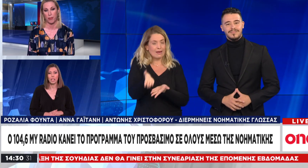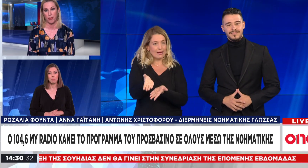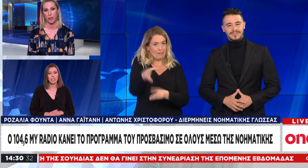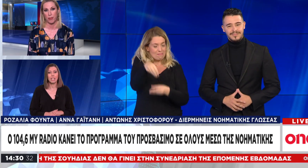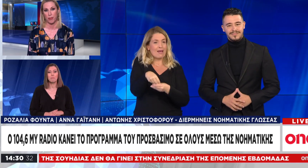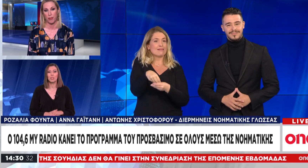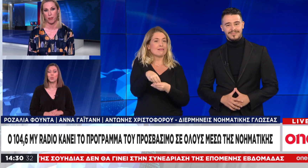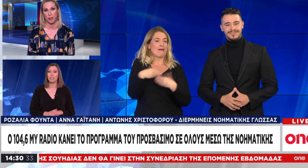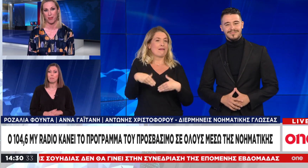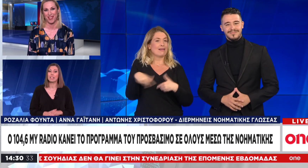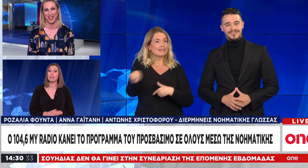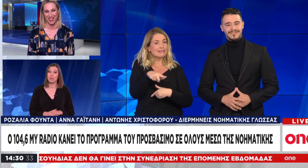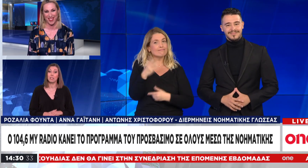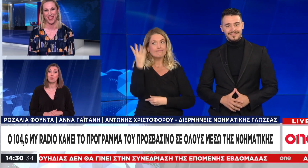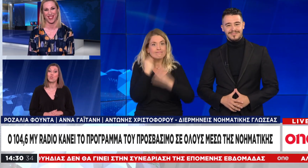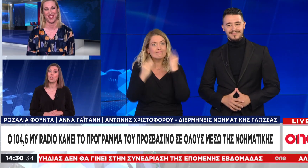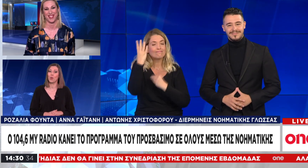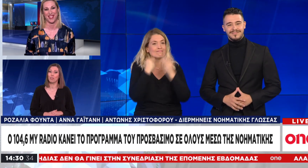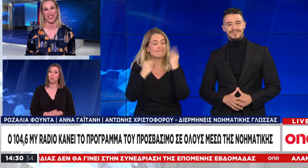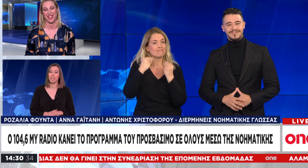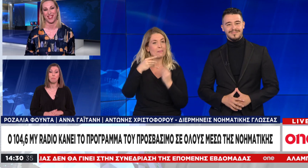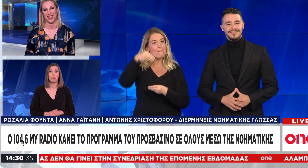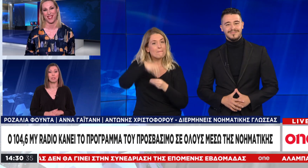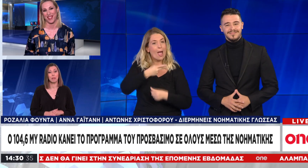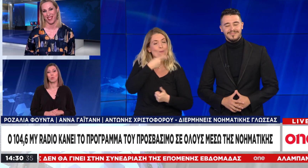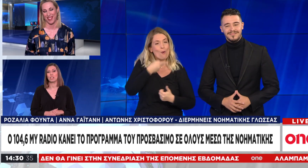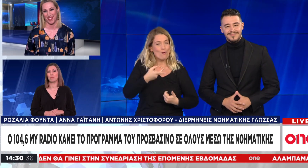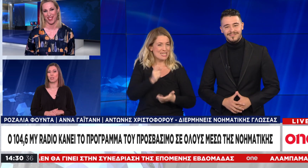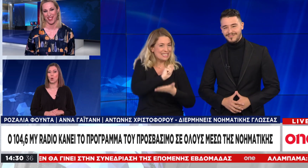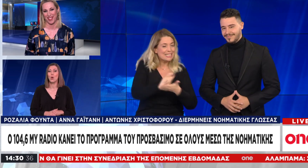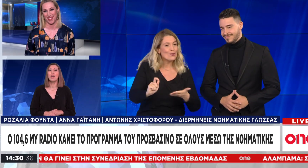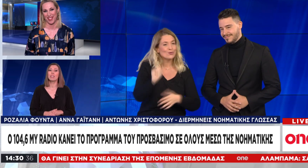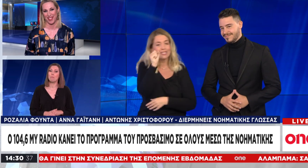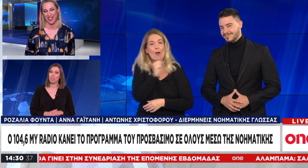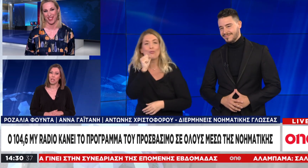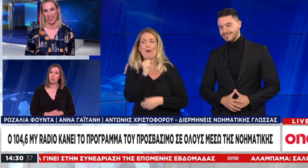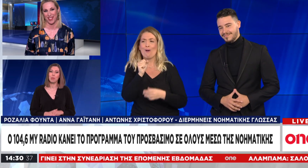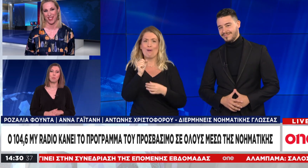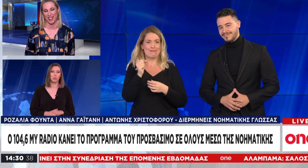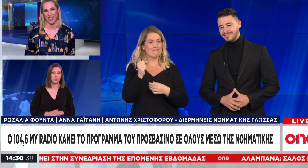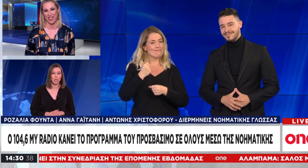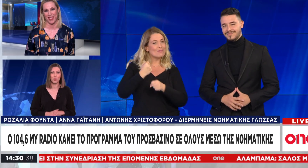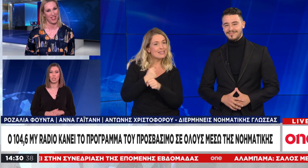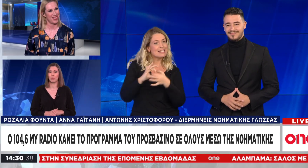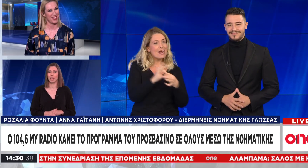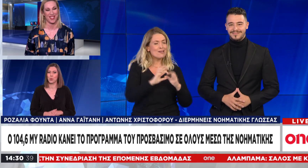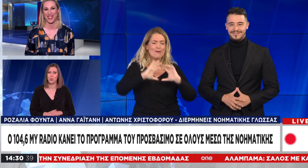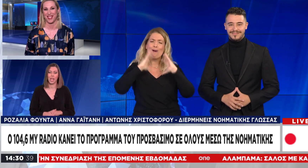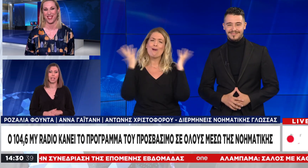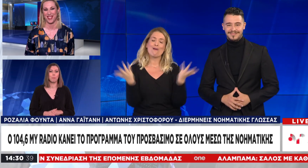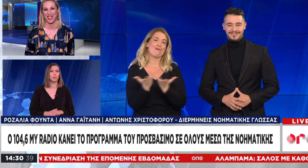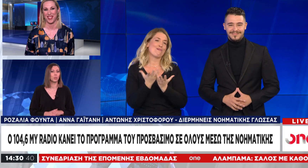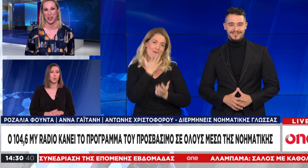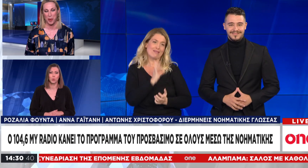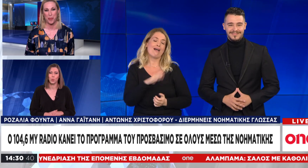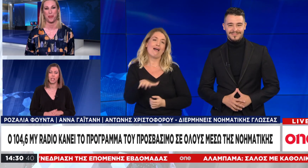μπει στην καθημερινότητά μας στην καθημερινή μας ζωή όλο αυτό και είναι πραγματικά πολύ σημαντικό και μαθαίνουμε και από τους στίχους και απ τα τραγούδια